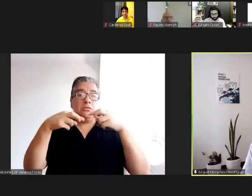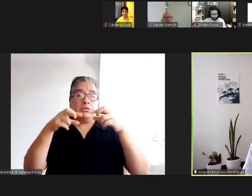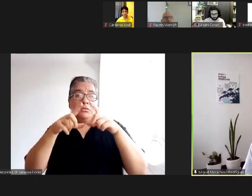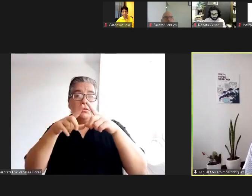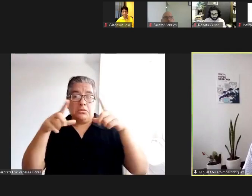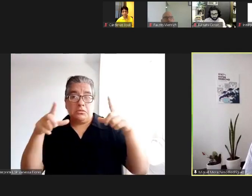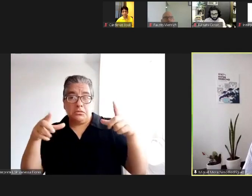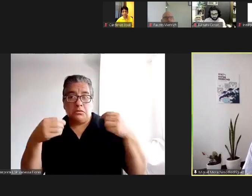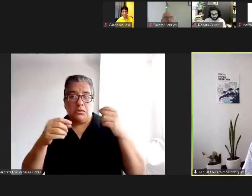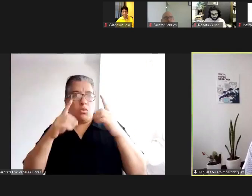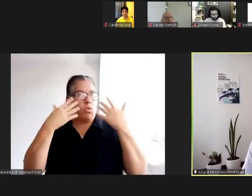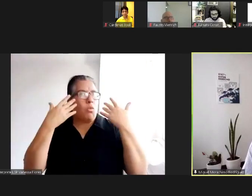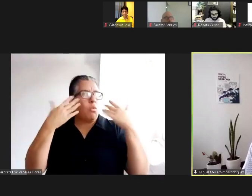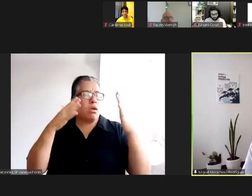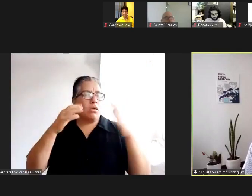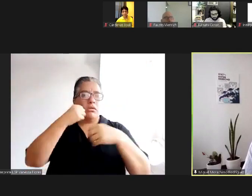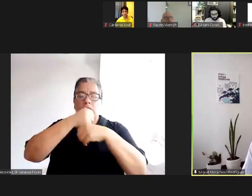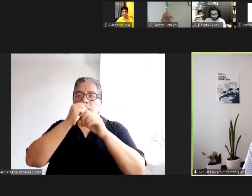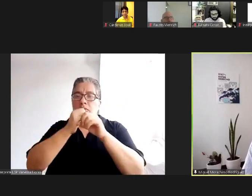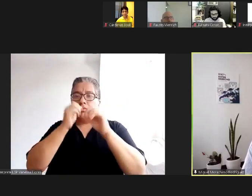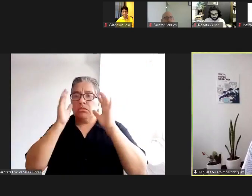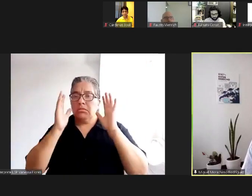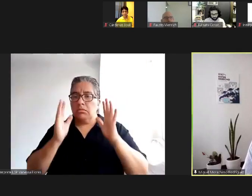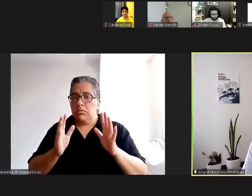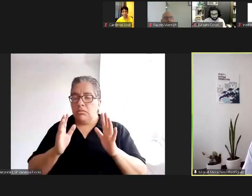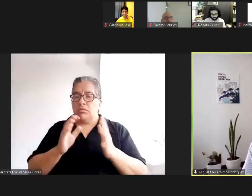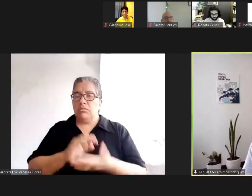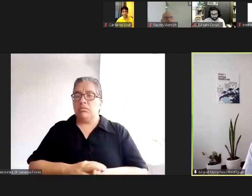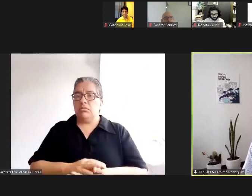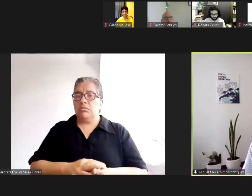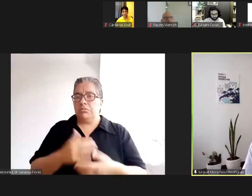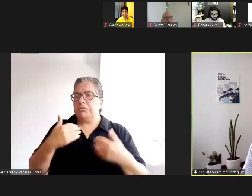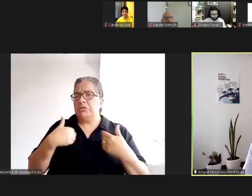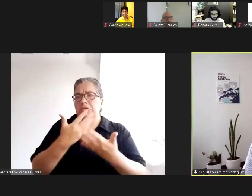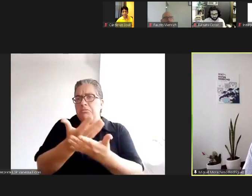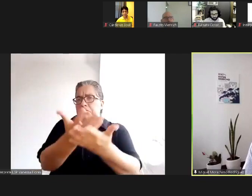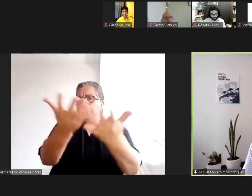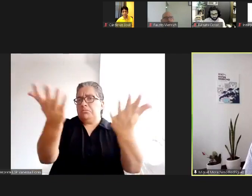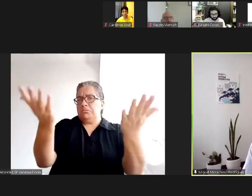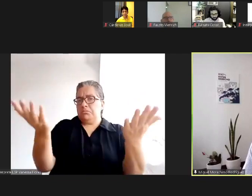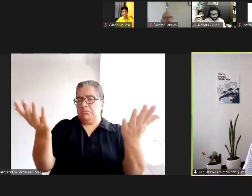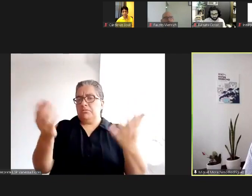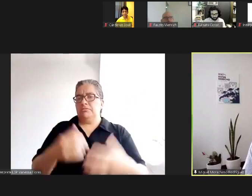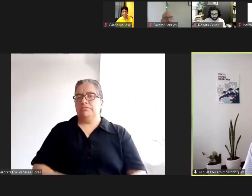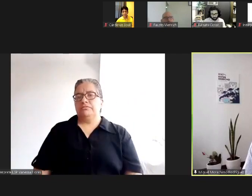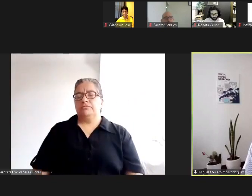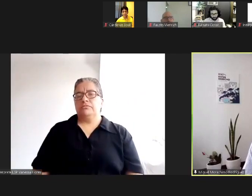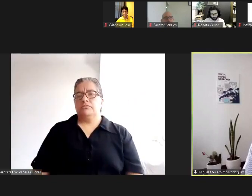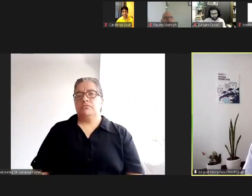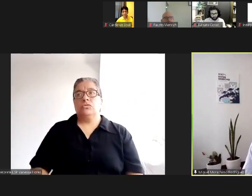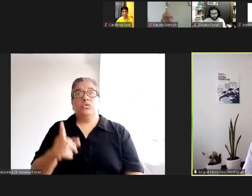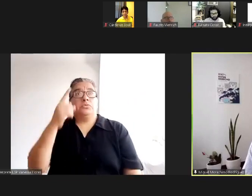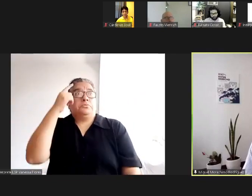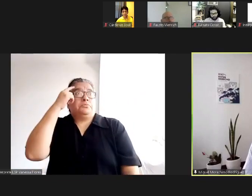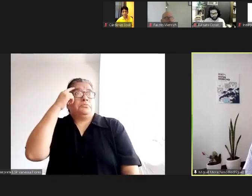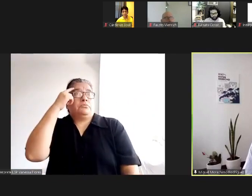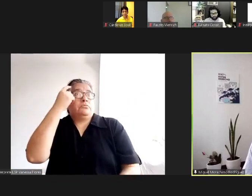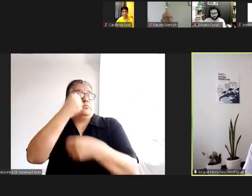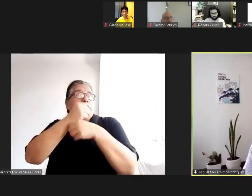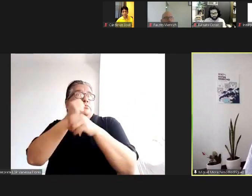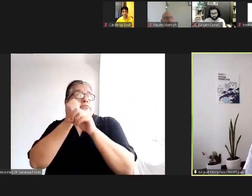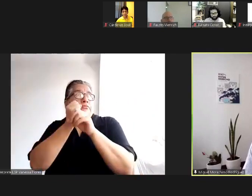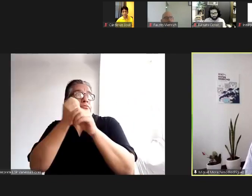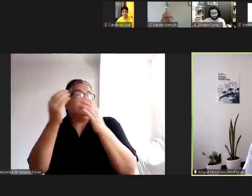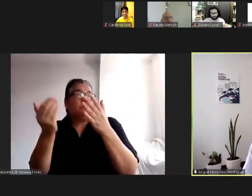cualquier autor o creador puede y tiene a su disposición para cuando crea algo, cuando saca un set